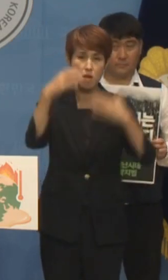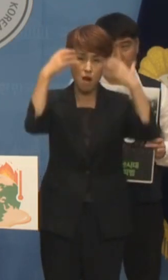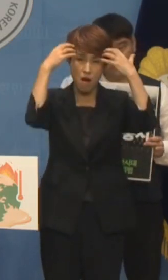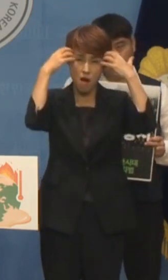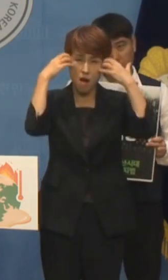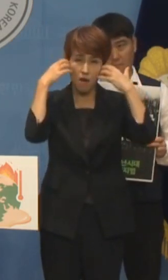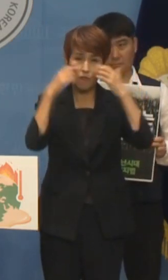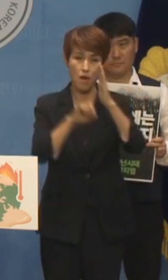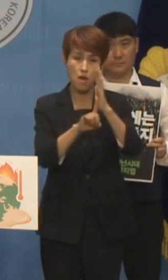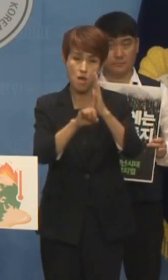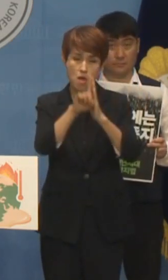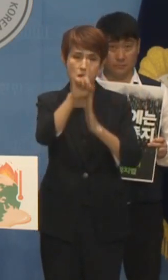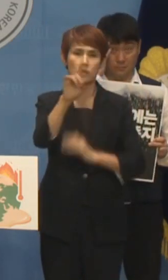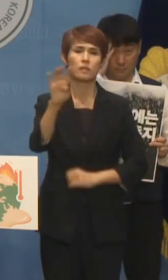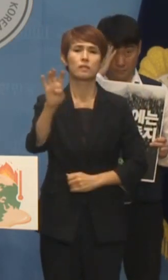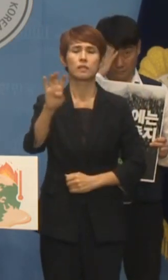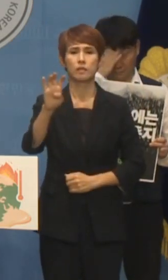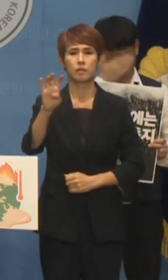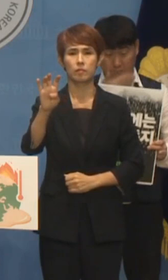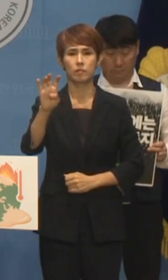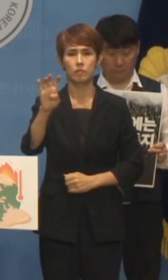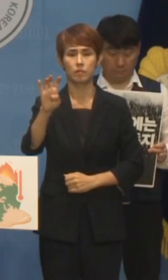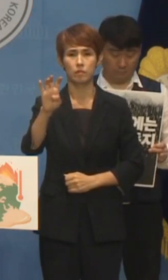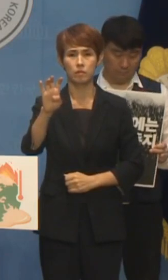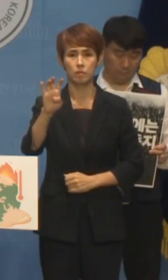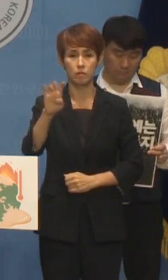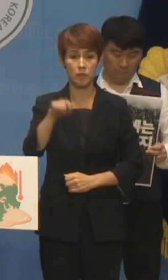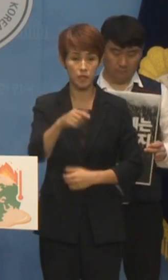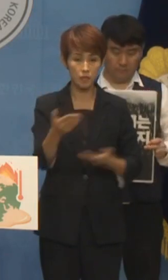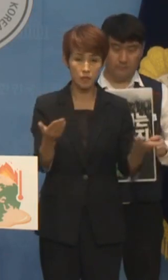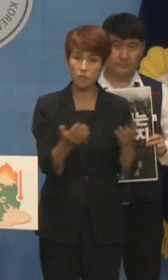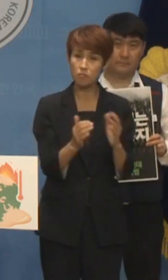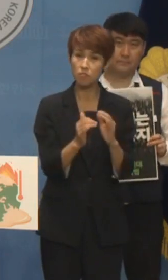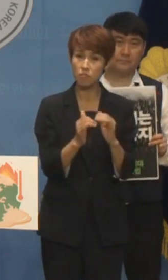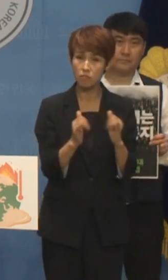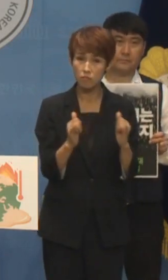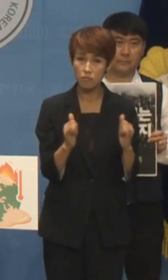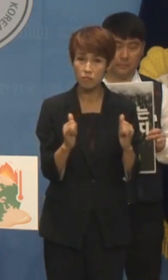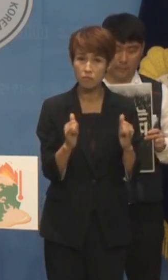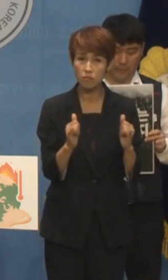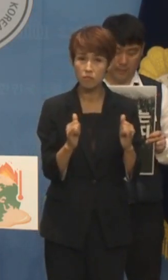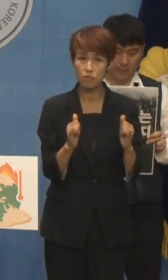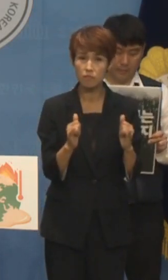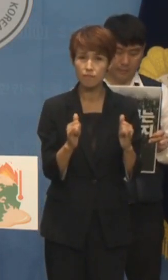온도가 40도까지 올라갑니다. 그곳의 근로자들은